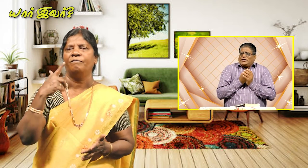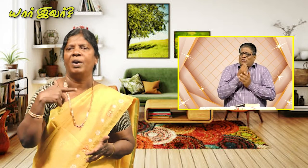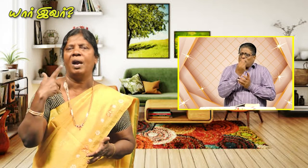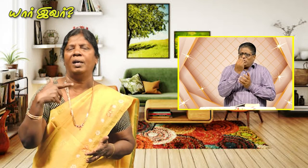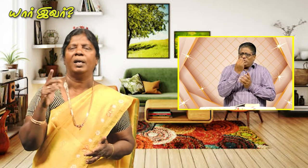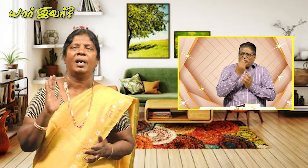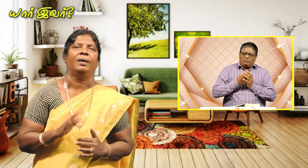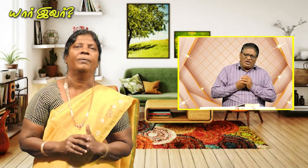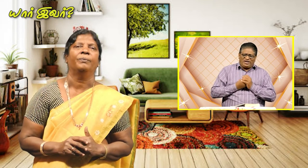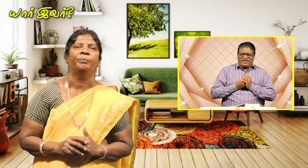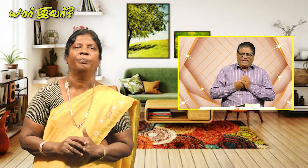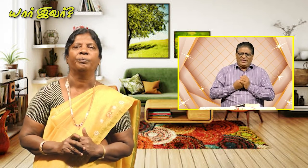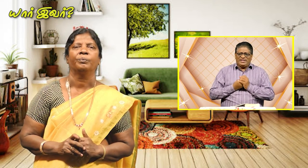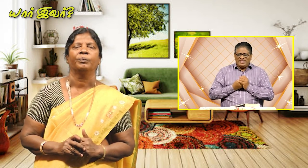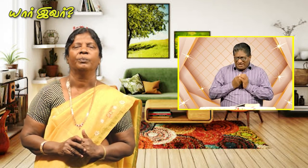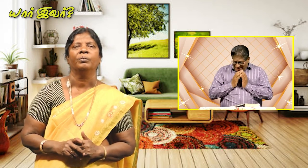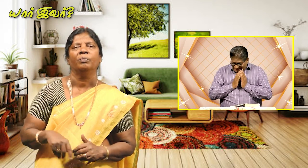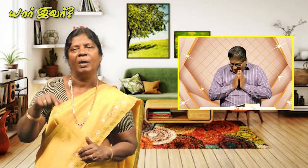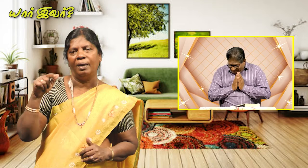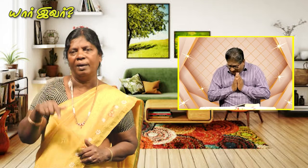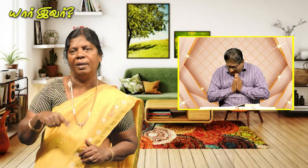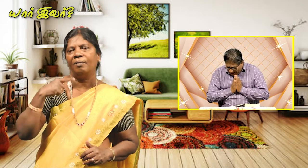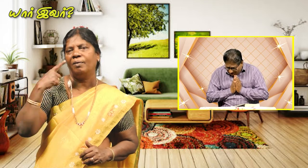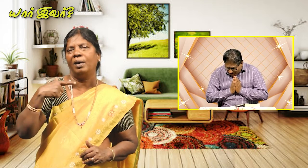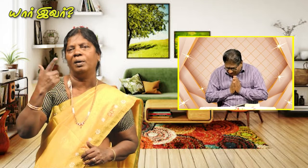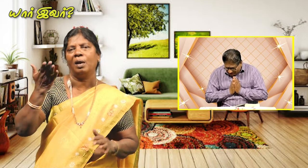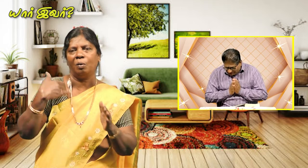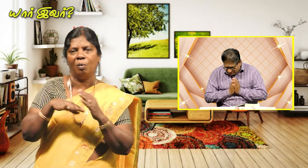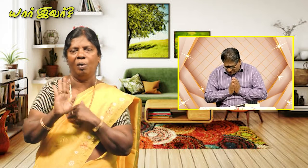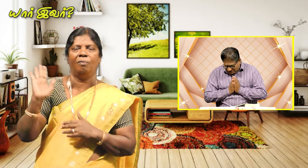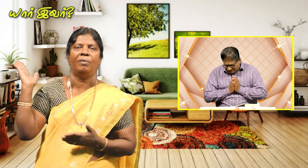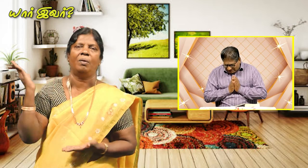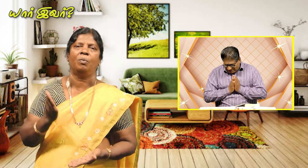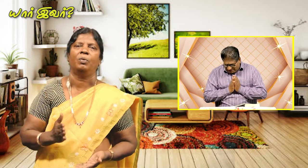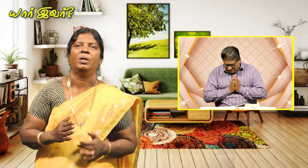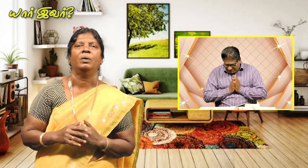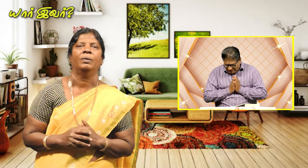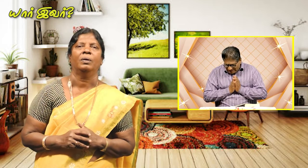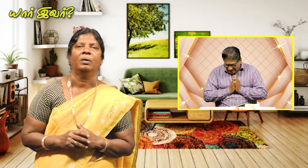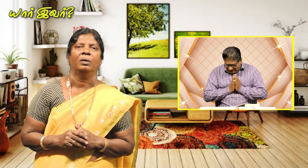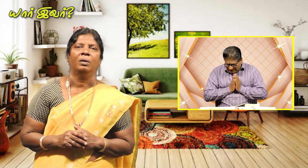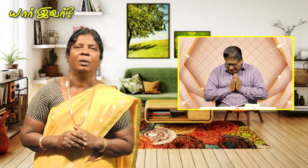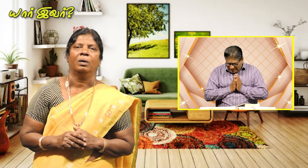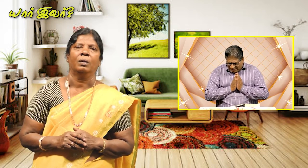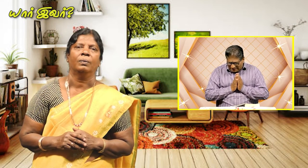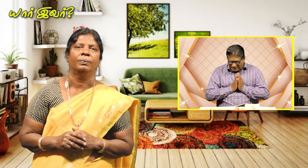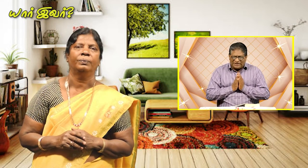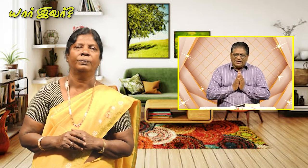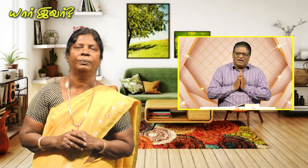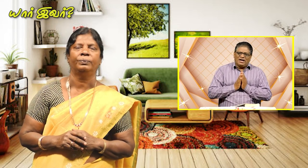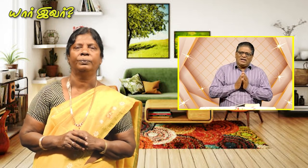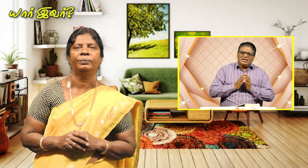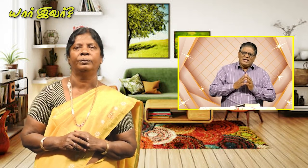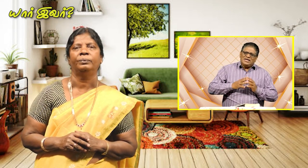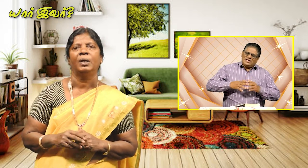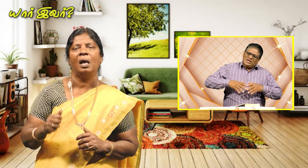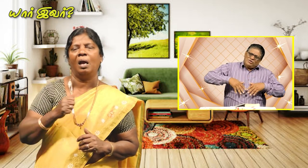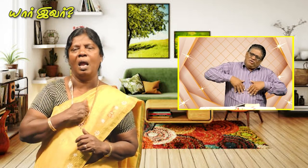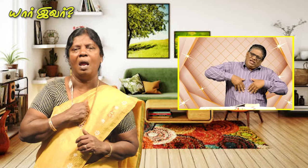வாழ்வுக்கான ஏக்கம் கொண்ட ஒரு வாழ்க்கை, இந்த வாழ்க்கைக்குள்ள வரும்போது அது என்ன ஆகிறது